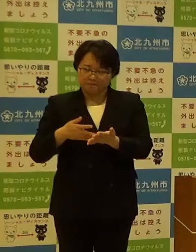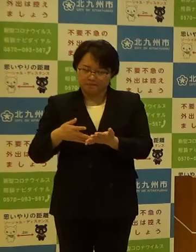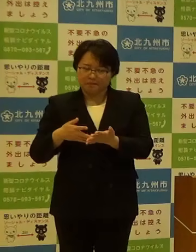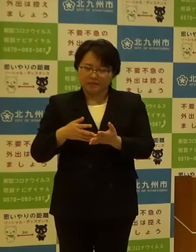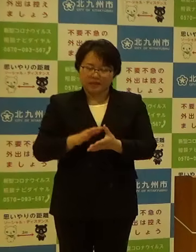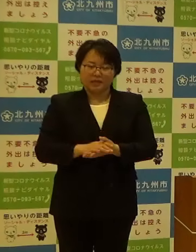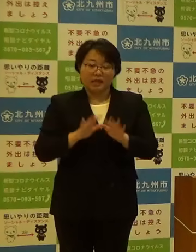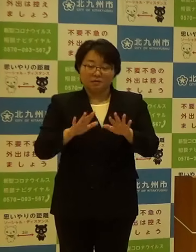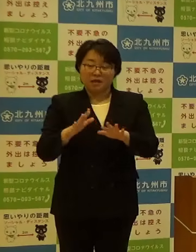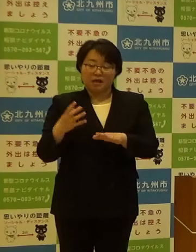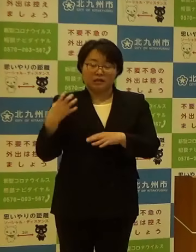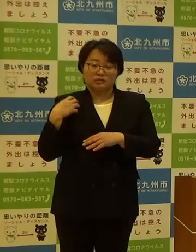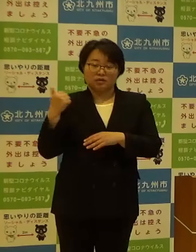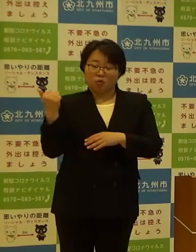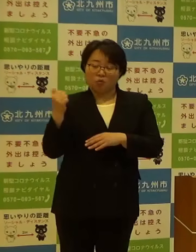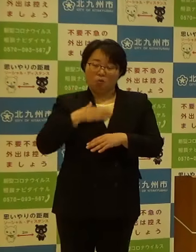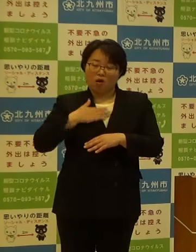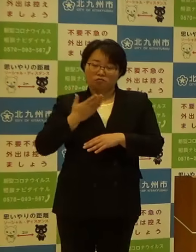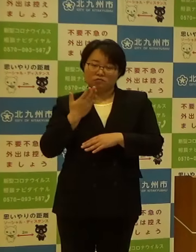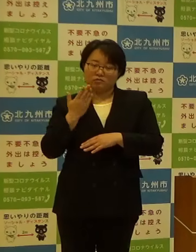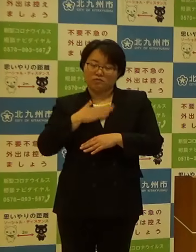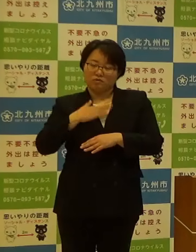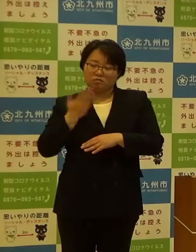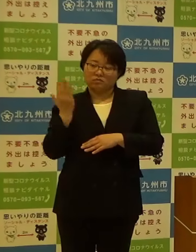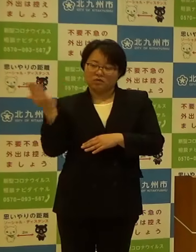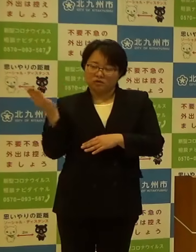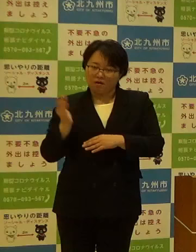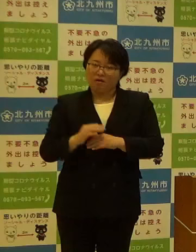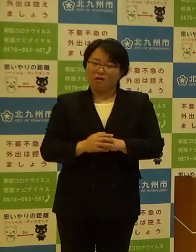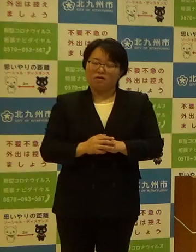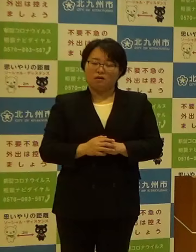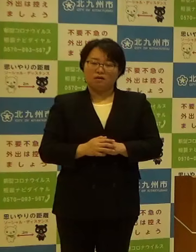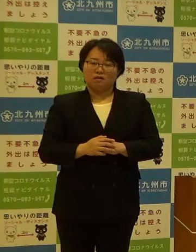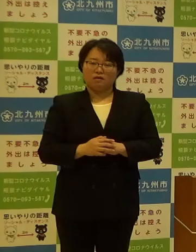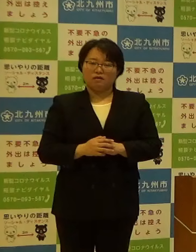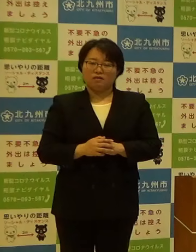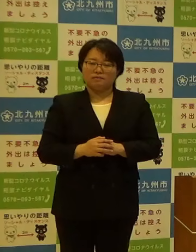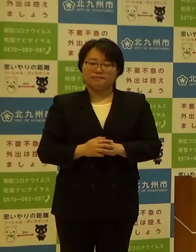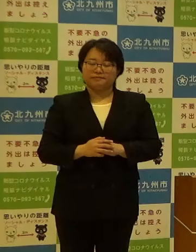自分の中で今パチンコ店の営業の状況です。